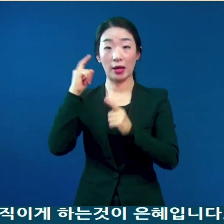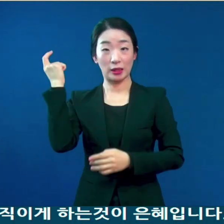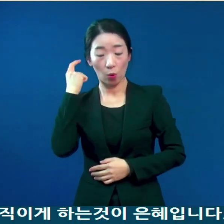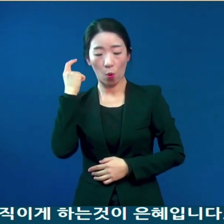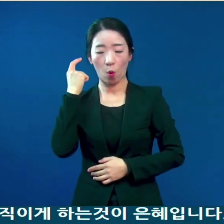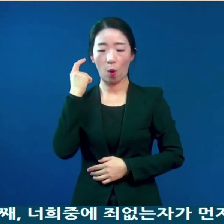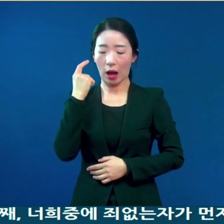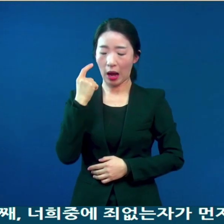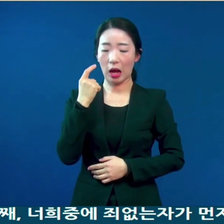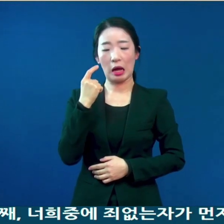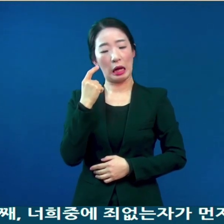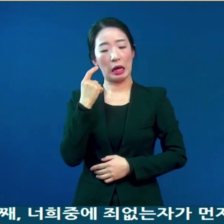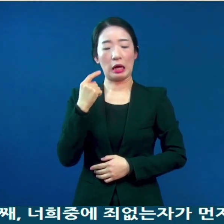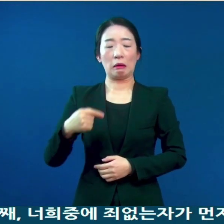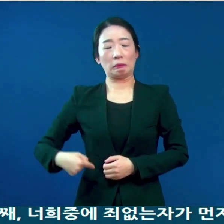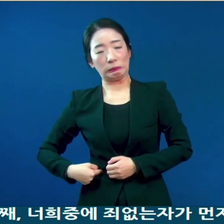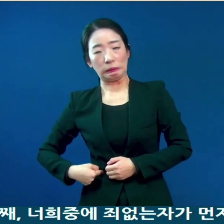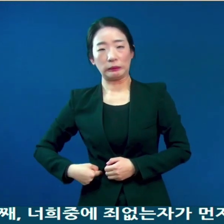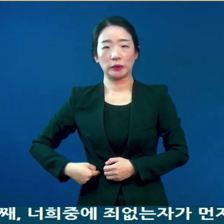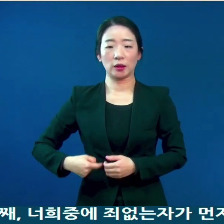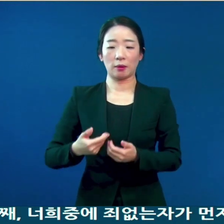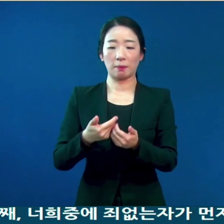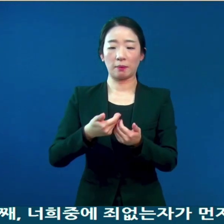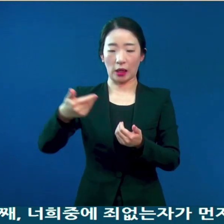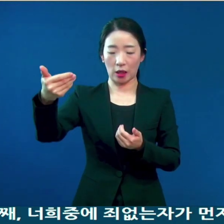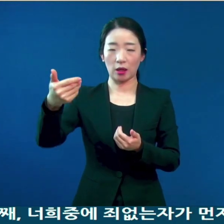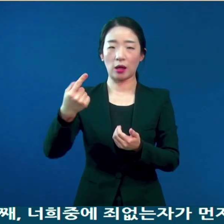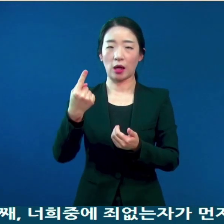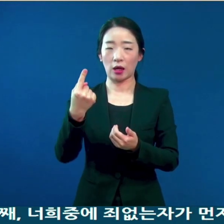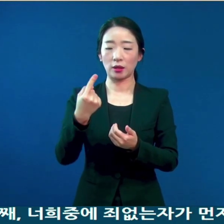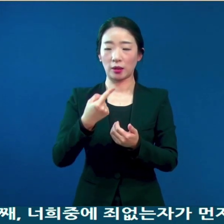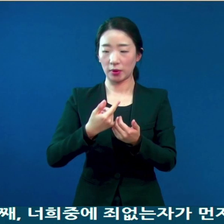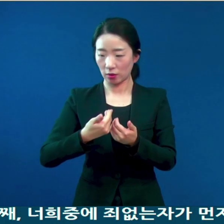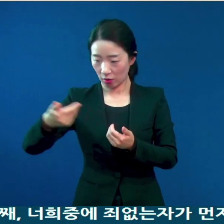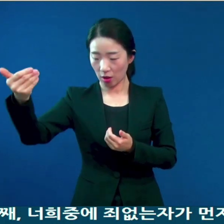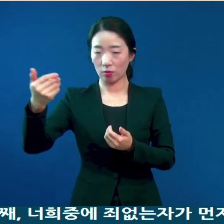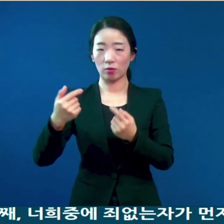시작합니다. 양심의 가책을 느꼈다고 되어 있고요,